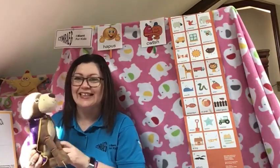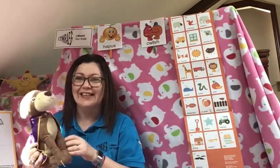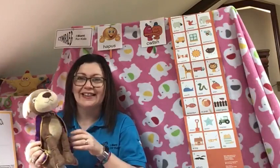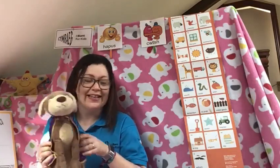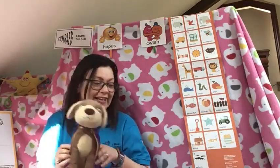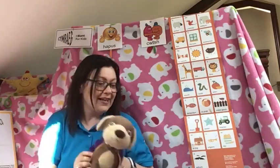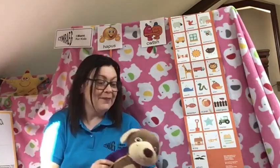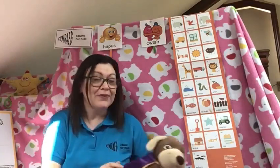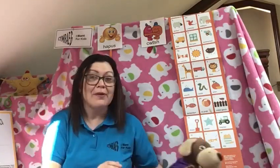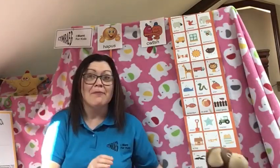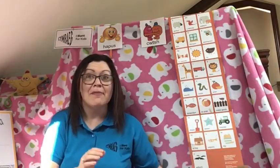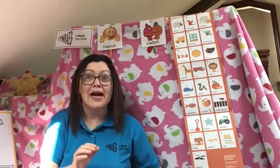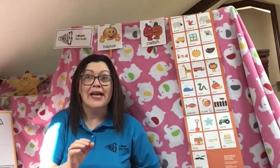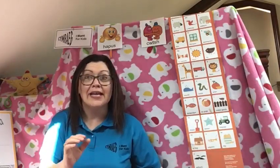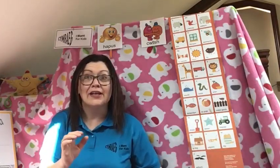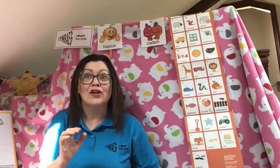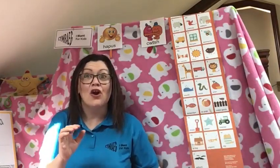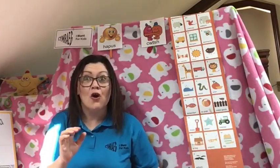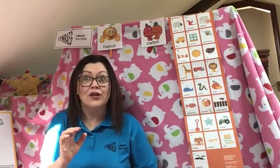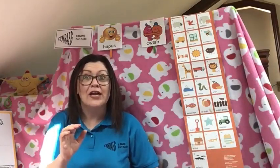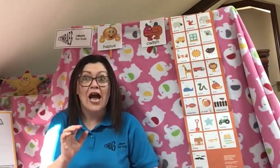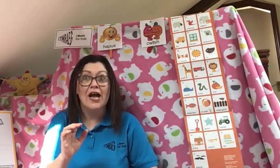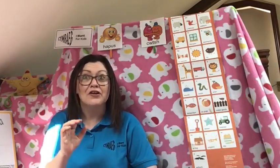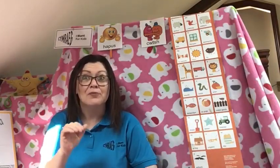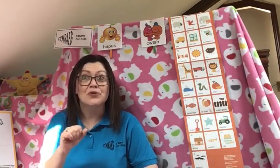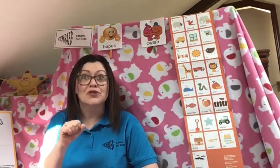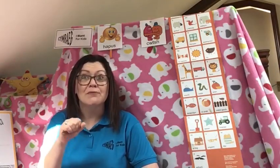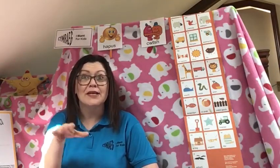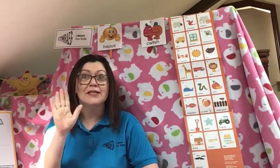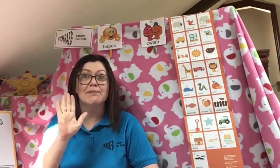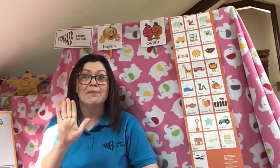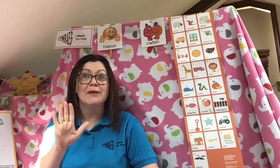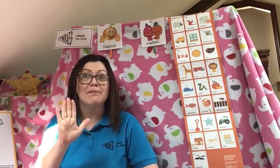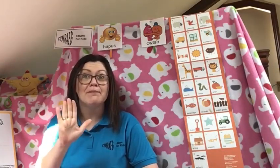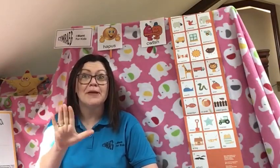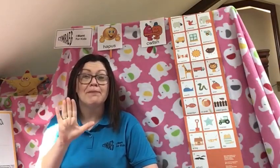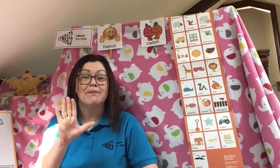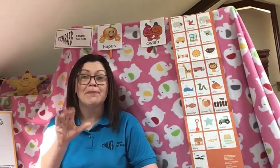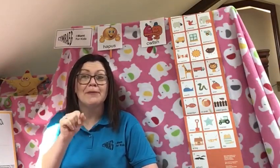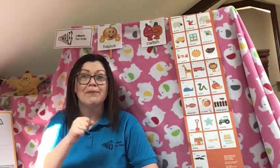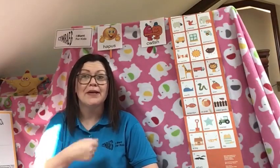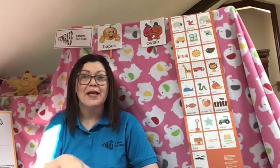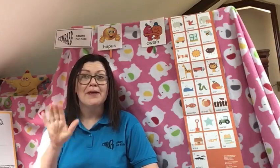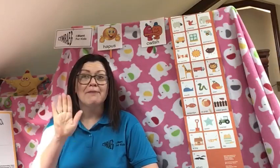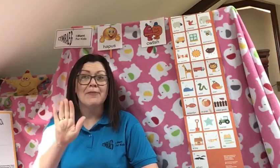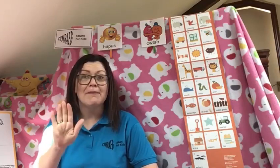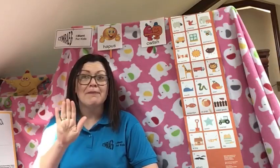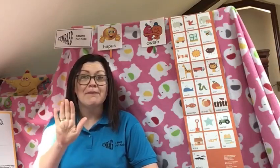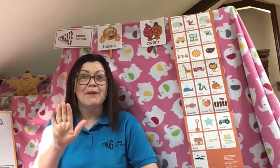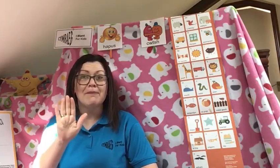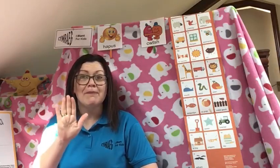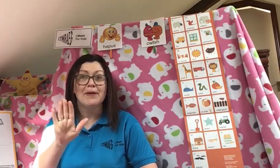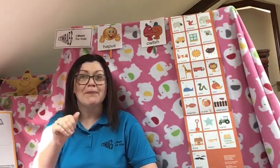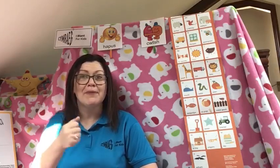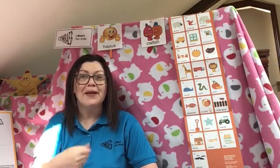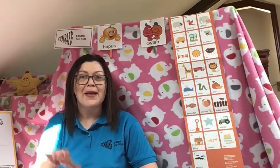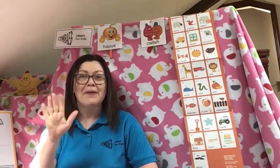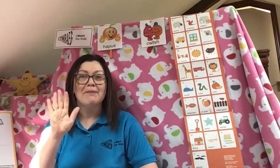dydd. Mae'r corn ar y bws yn mynd bip, bip, bip, bip, bip, bip,